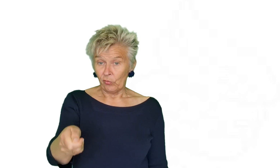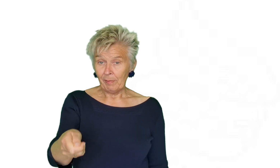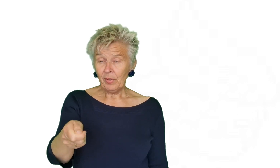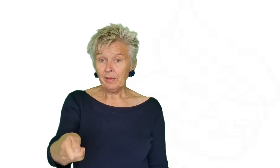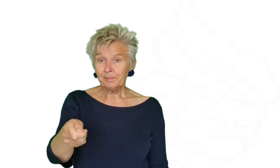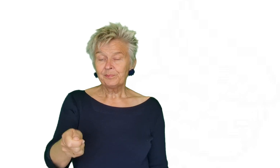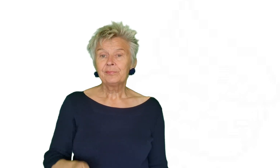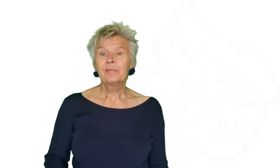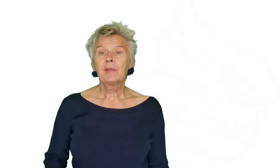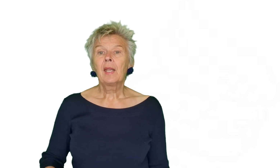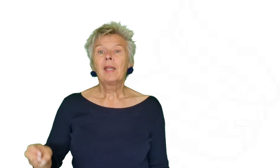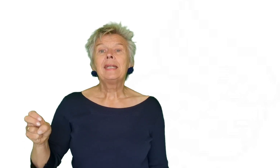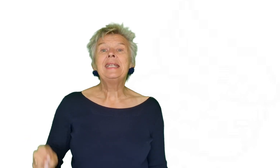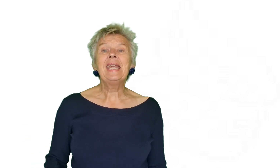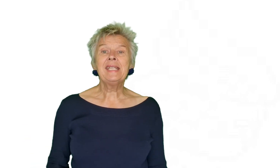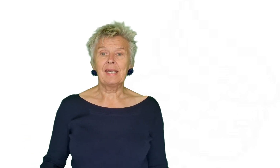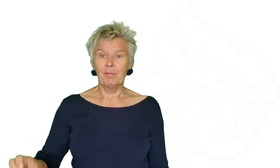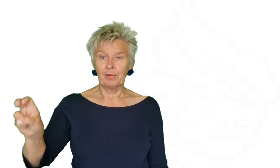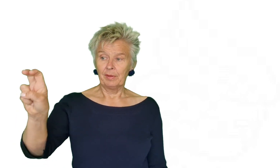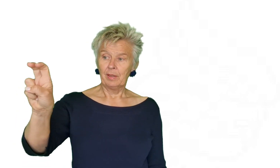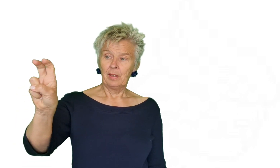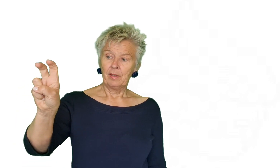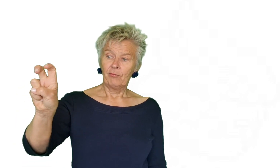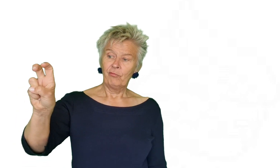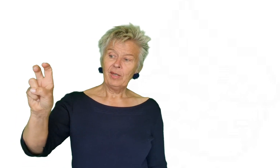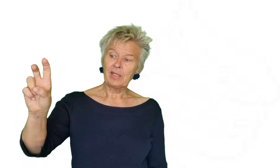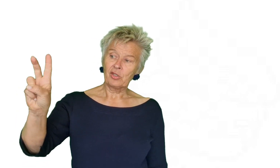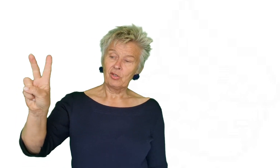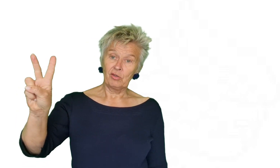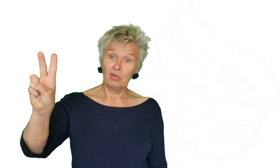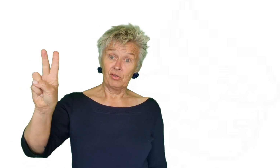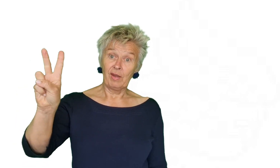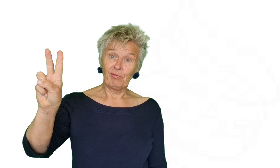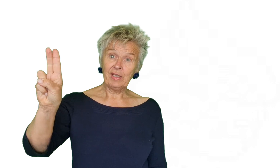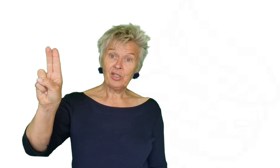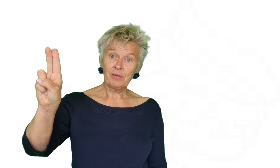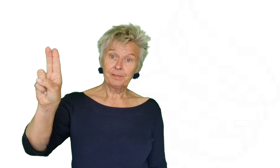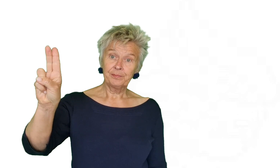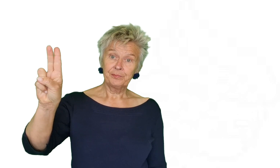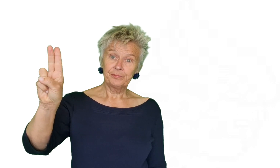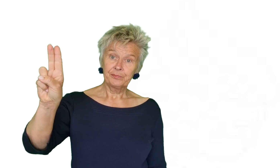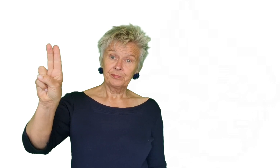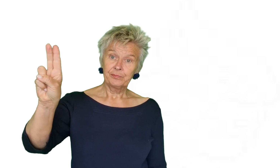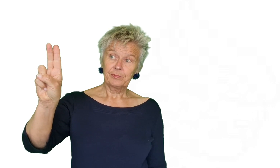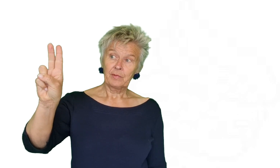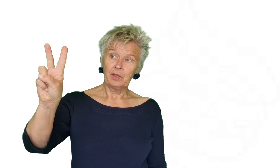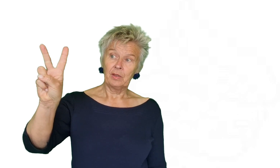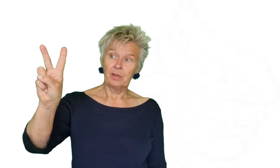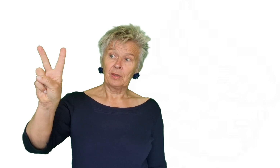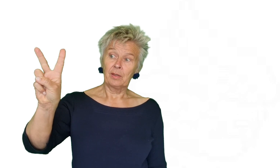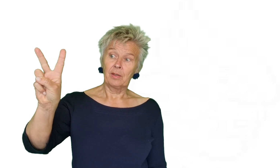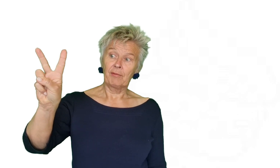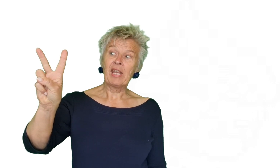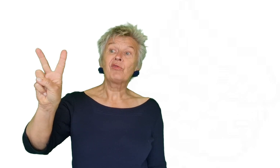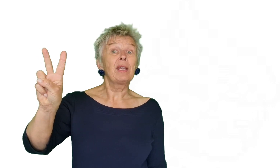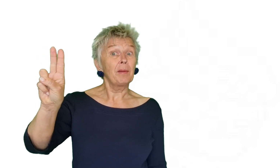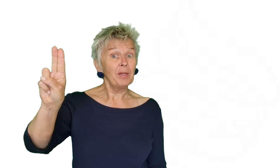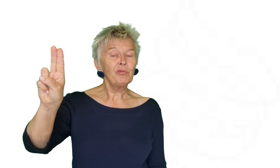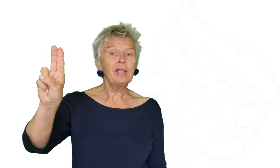November, december. Vingers. Twee vingers, de wijsvinger en de middelvinger,